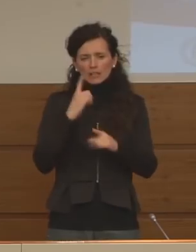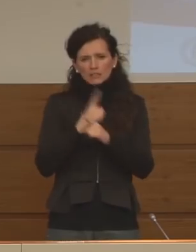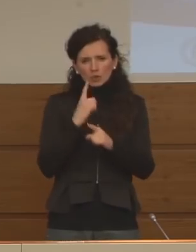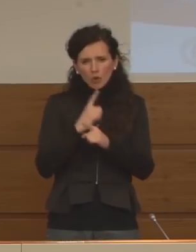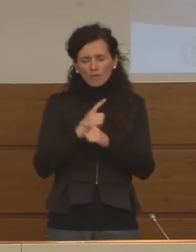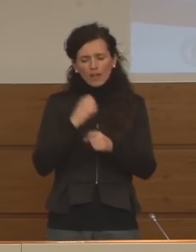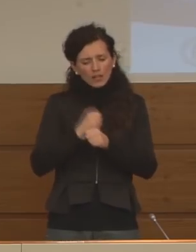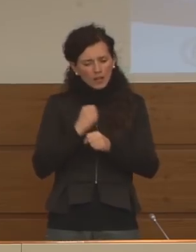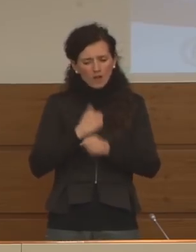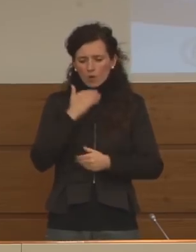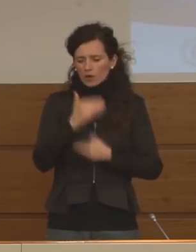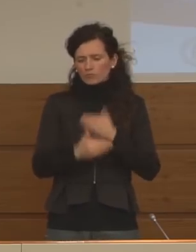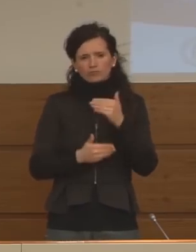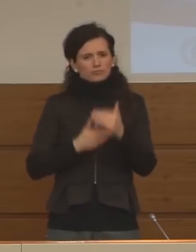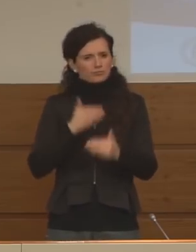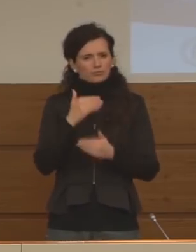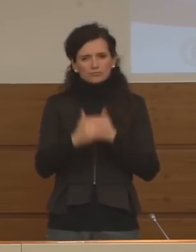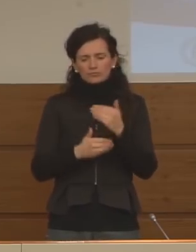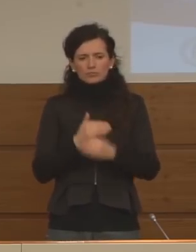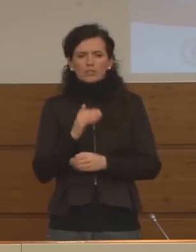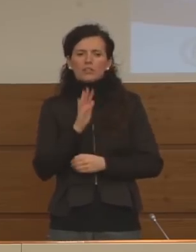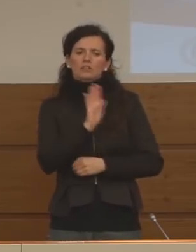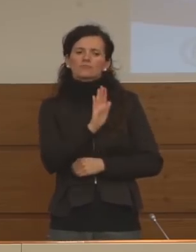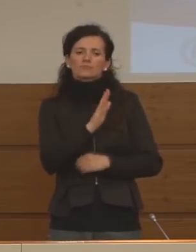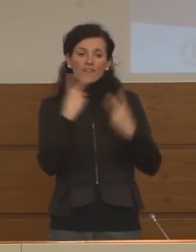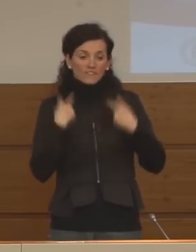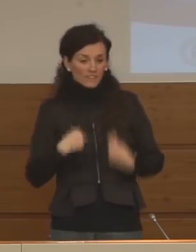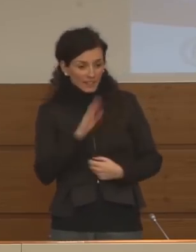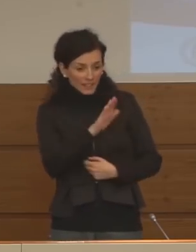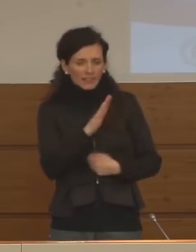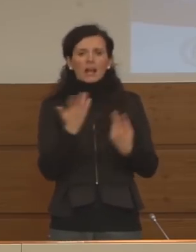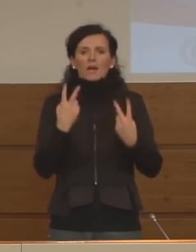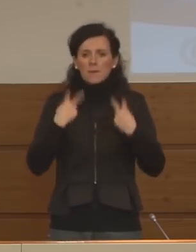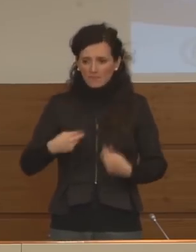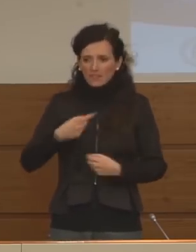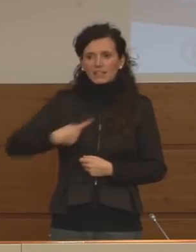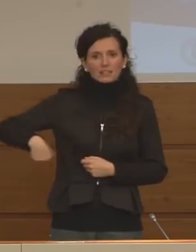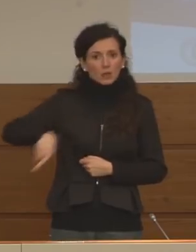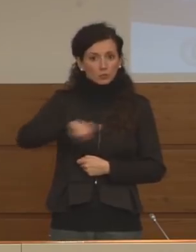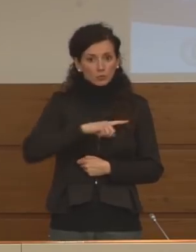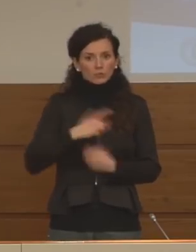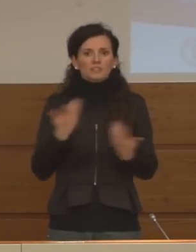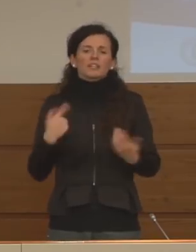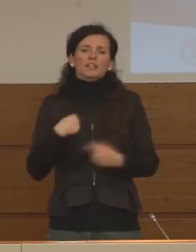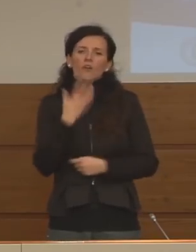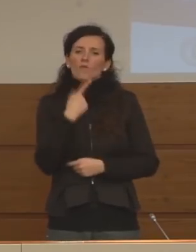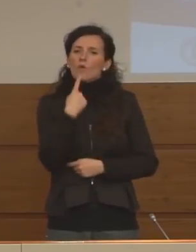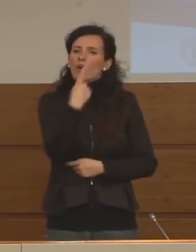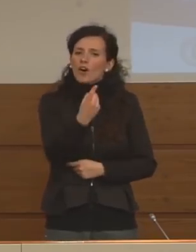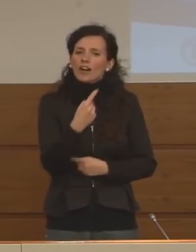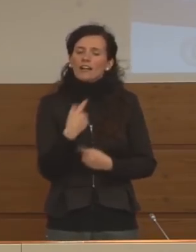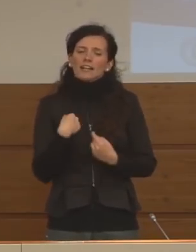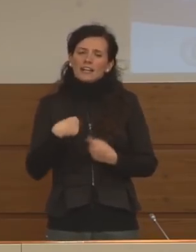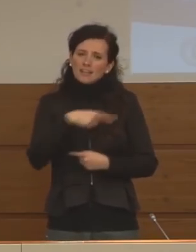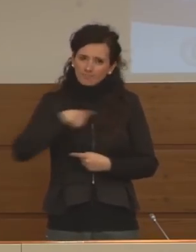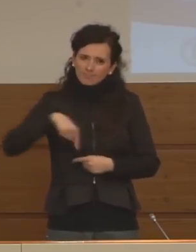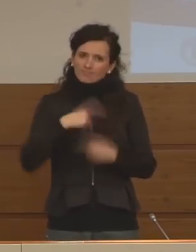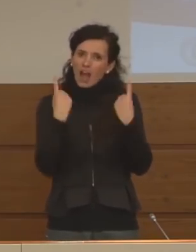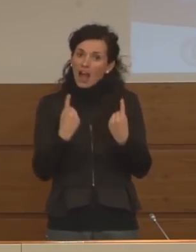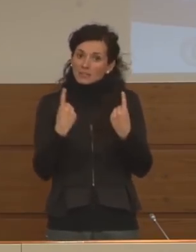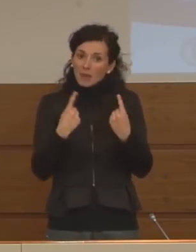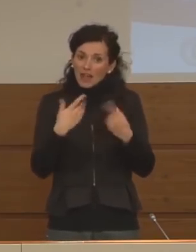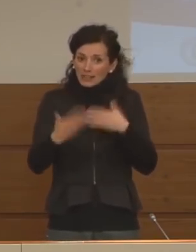comporta nella sua e nella nostra vita volevo dirgli che lo aspettiamo presto e